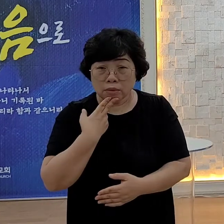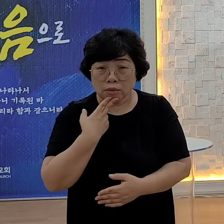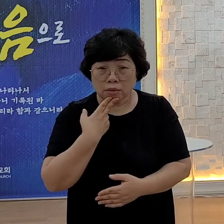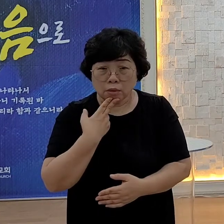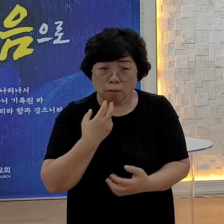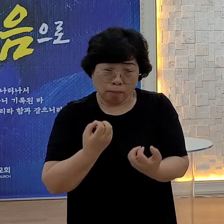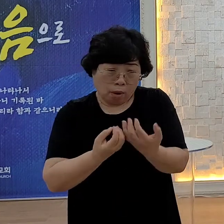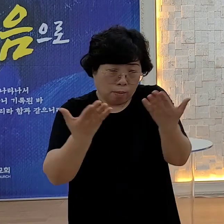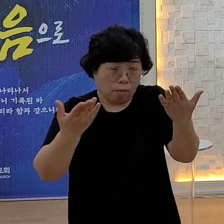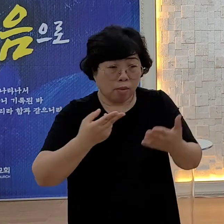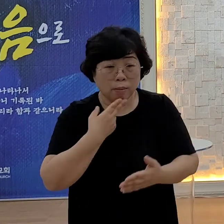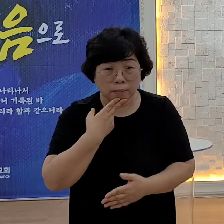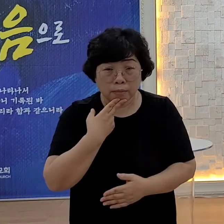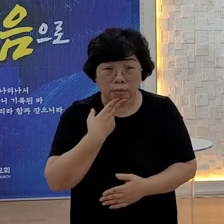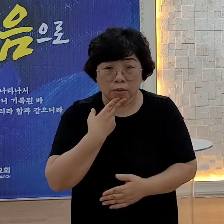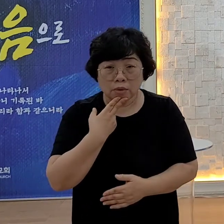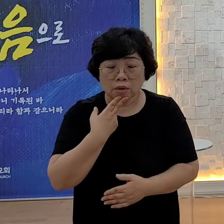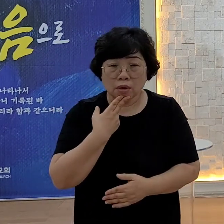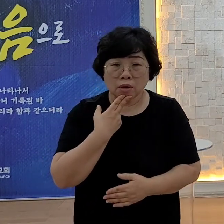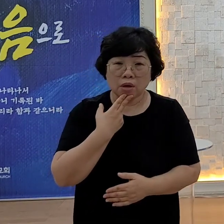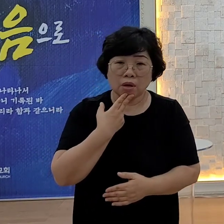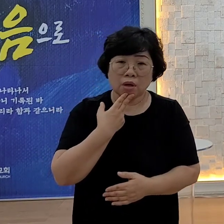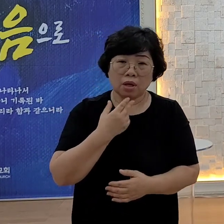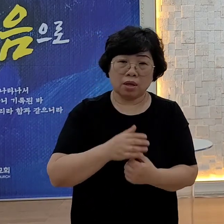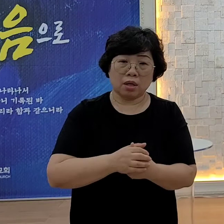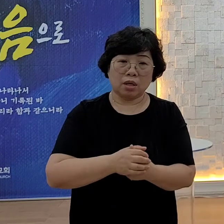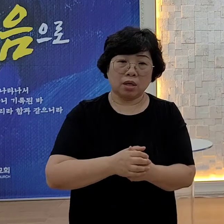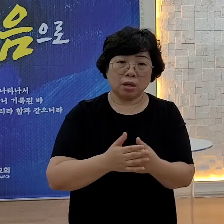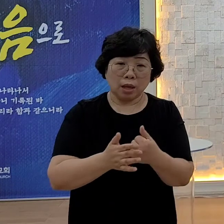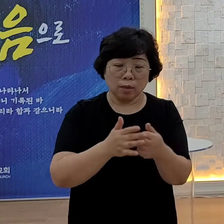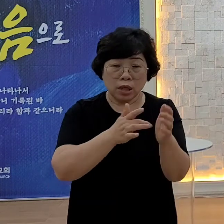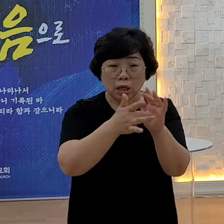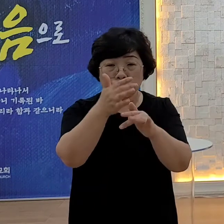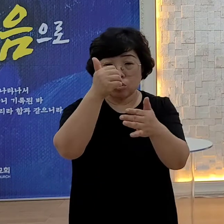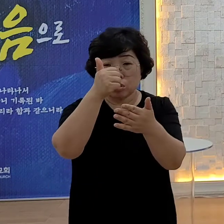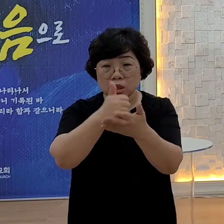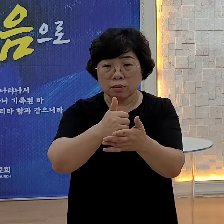아무것도 할 수 없기 때문에 그의 아들 예수가 대신 죽은 거예요.